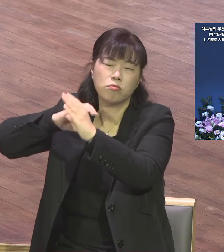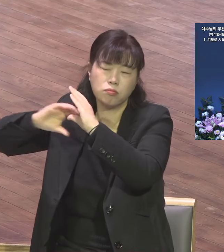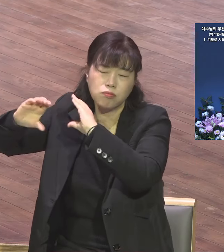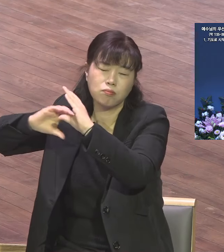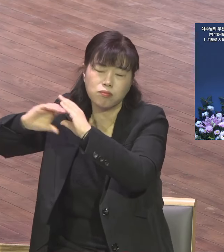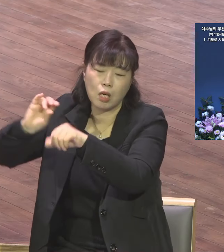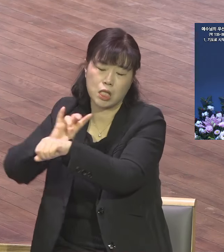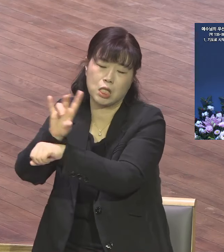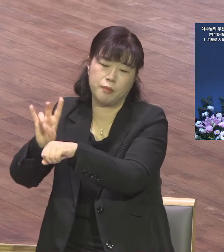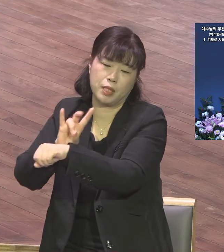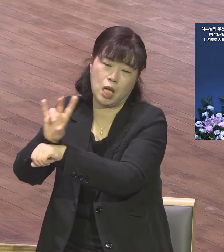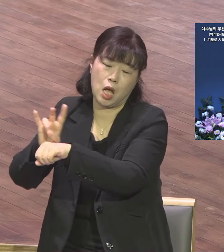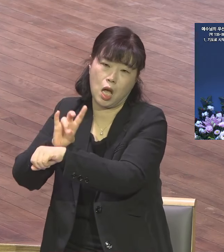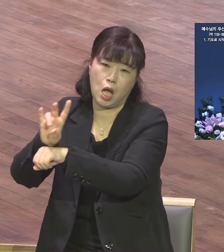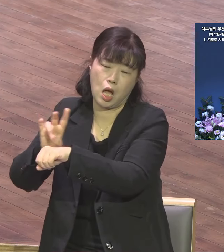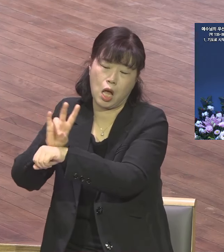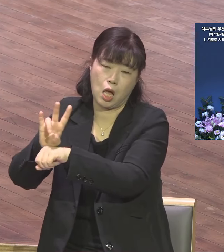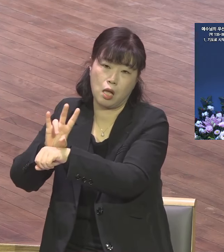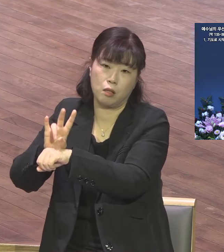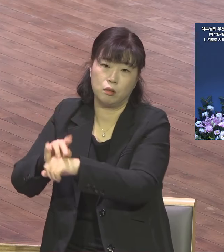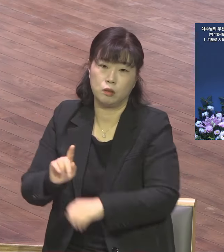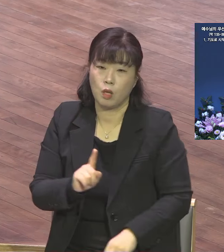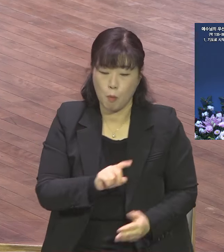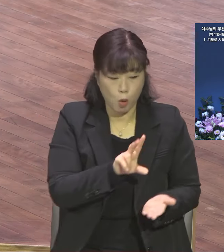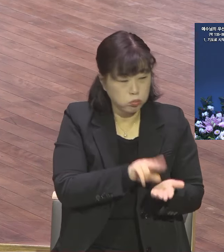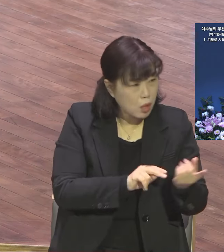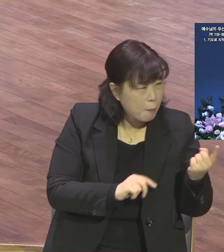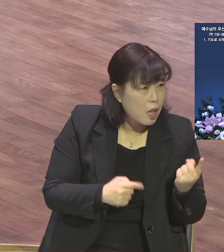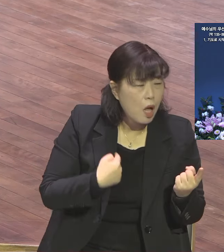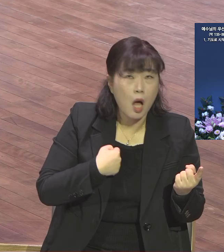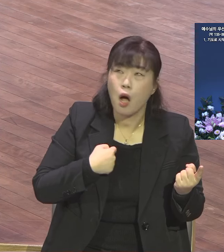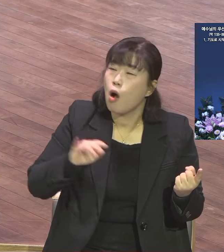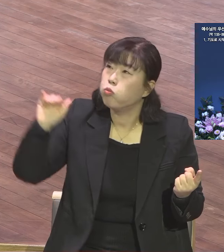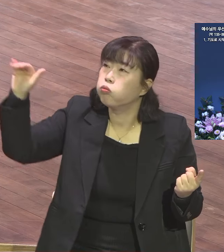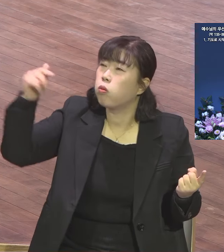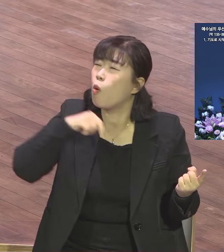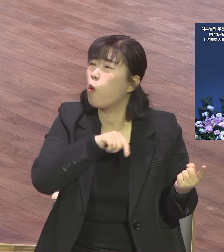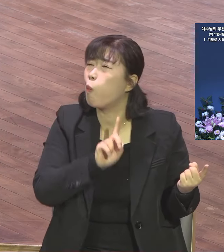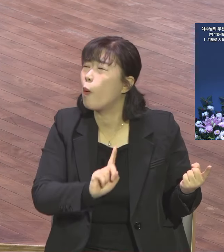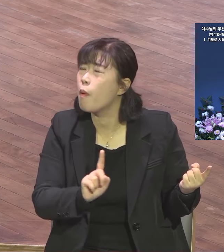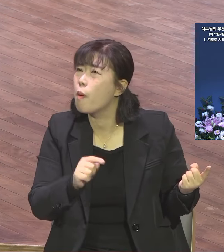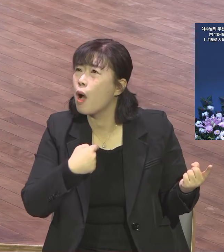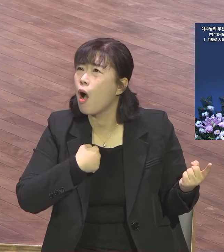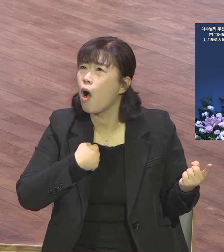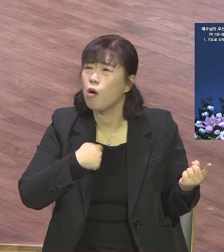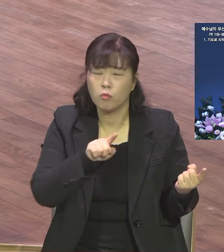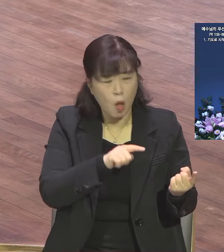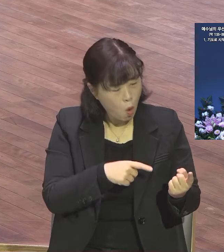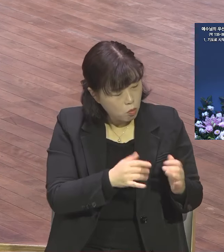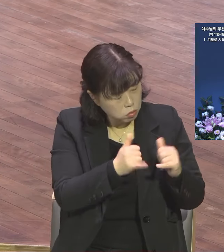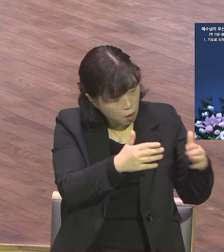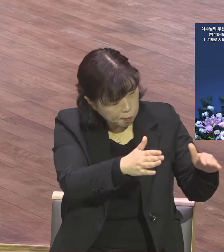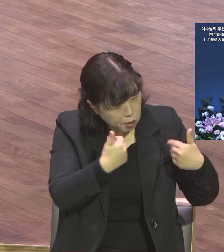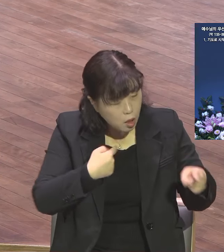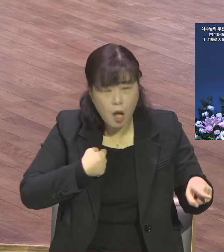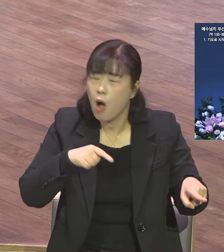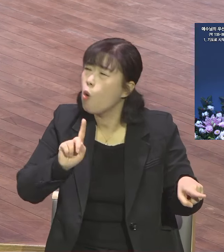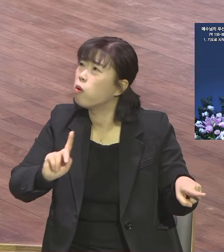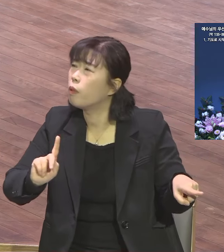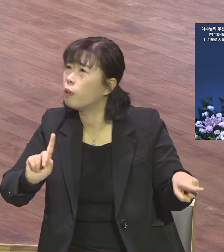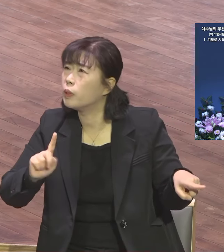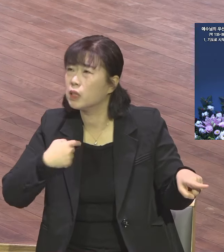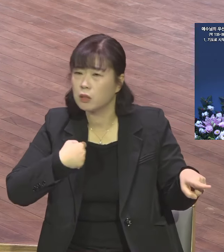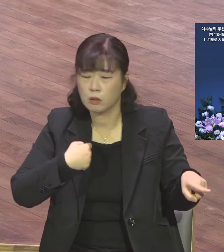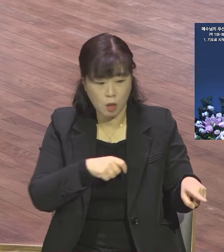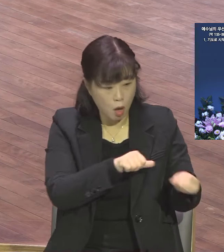겁니다. 무슨 일이 생기면 주여 이게 왜 이렇습니까? 주여 이게 무슨 뜻입니까? 주여 저 사람이 이런 말 합니까? 주여 왜 이런